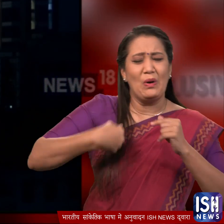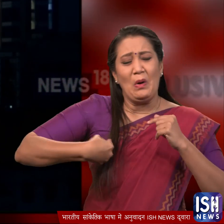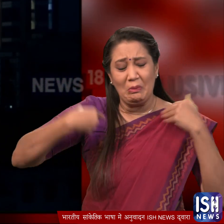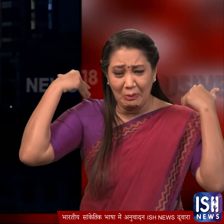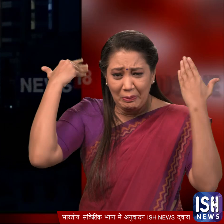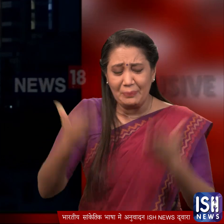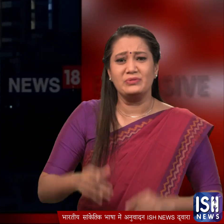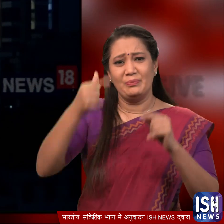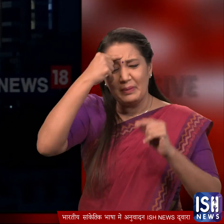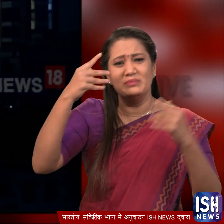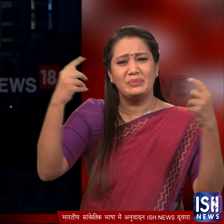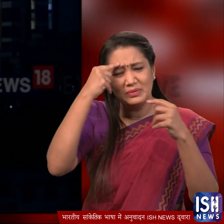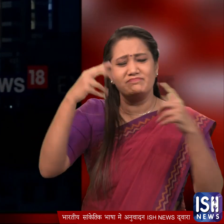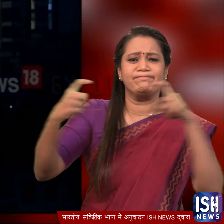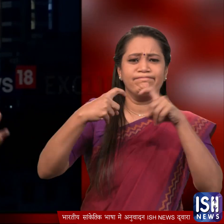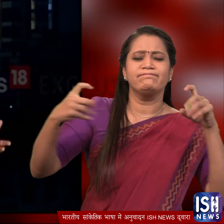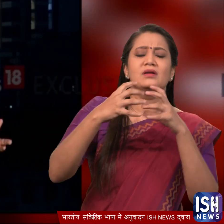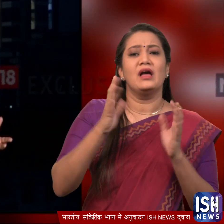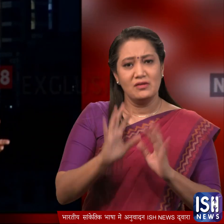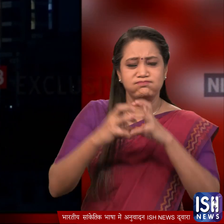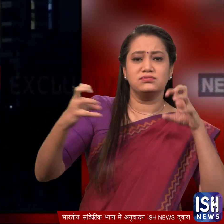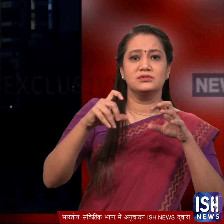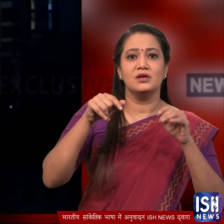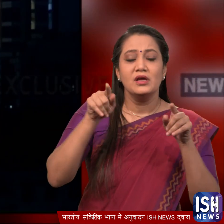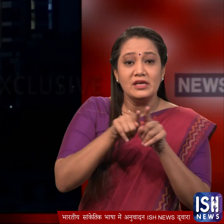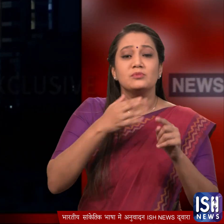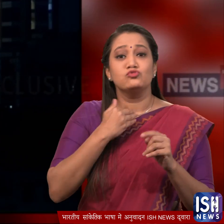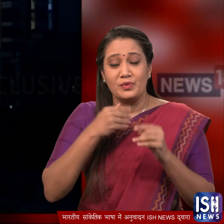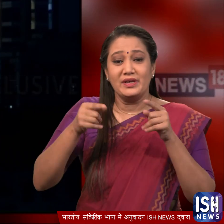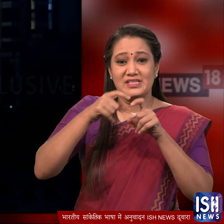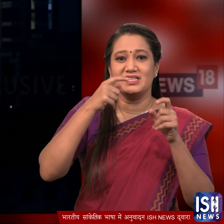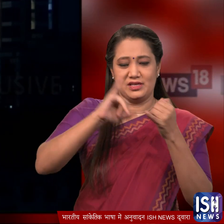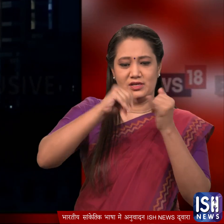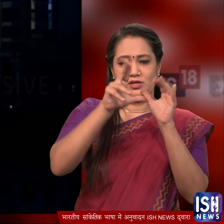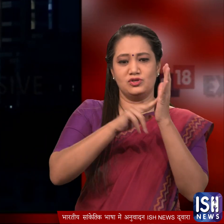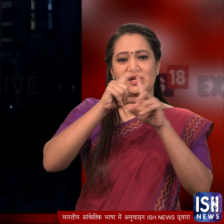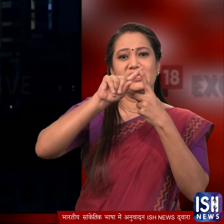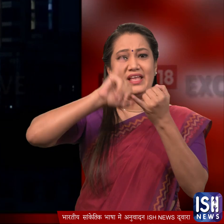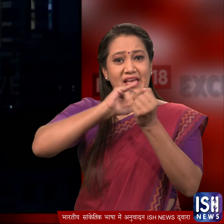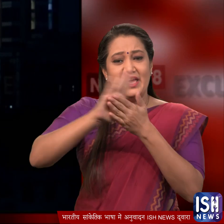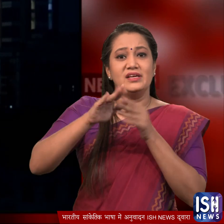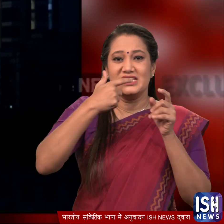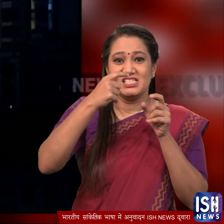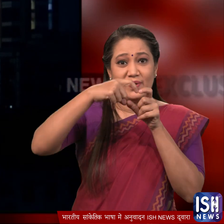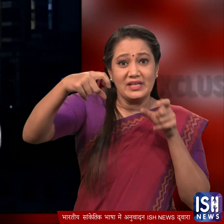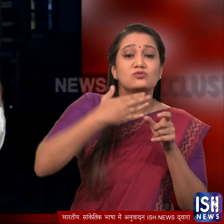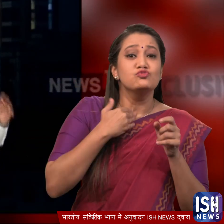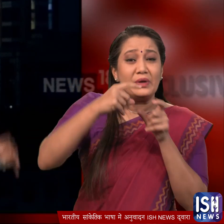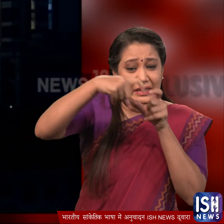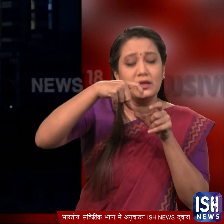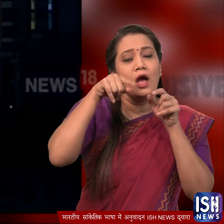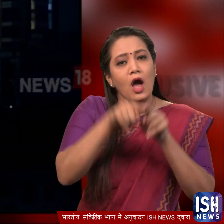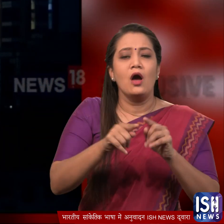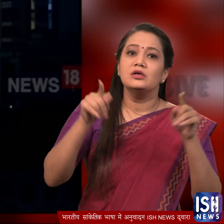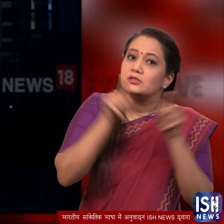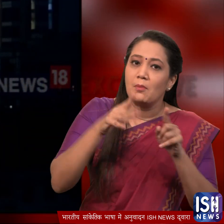जन्मी कड़वाहट ही देख रहे हैं इस प्रदेश में। ऐसे में पश्चिम बंगाल में छेने से बनने वाली मिठाई संदेश के जरिए हम लोगों को एक बड़ा राजनीतिक